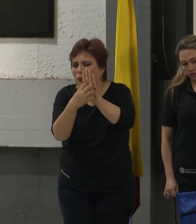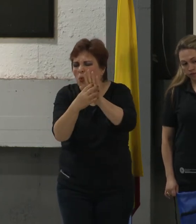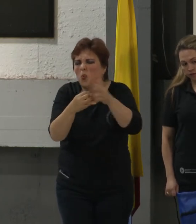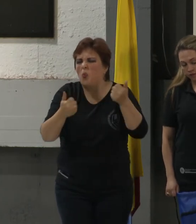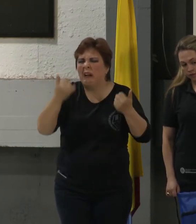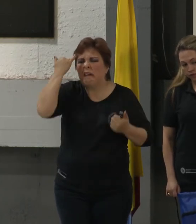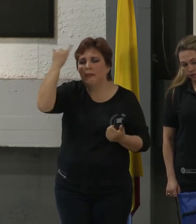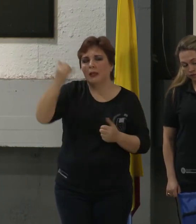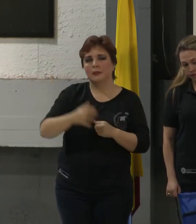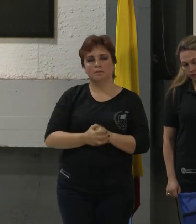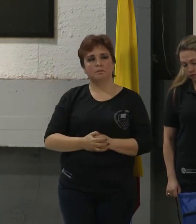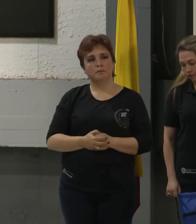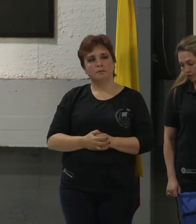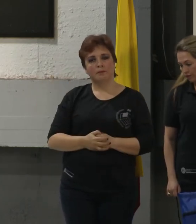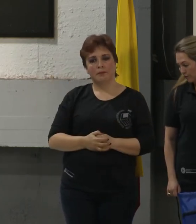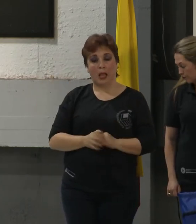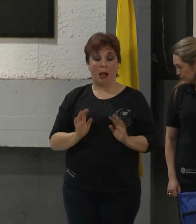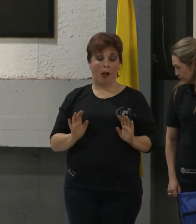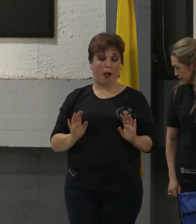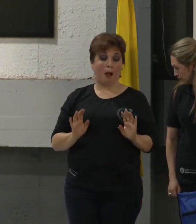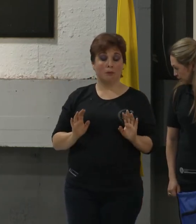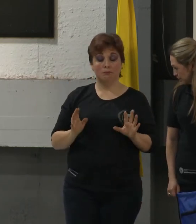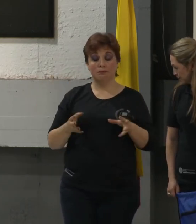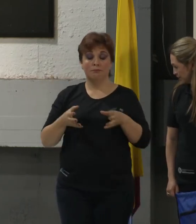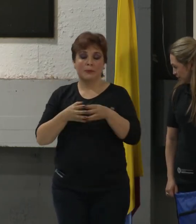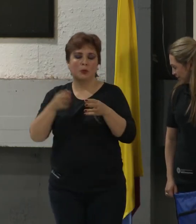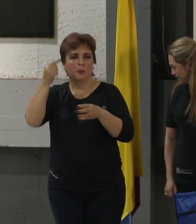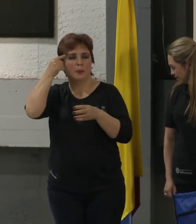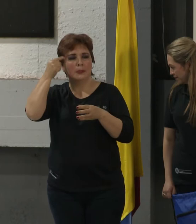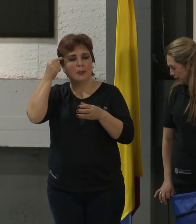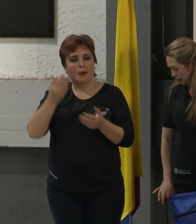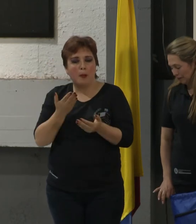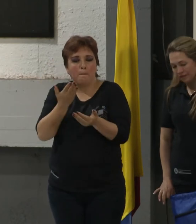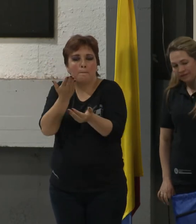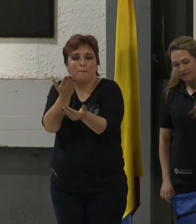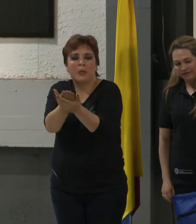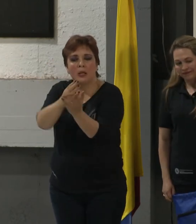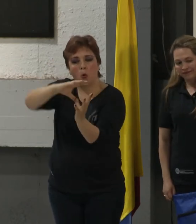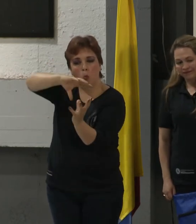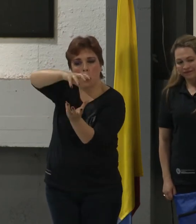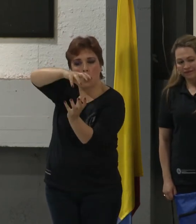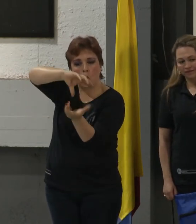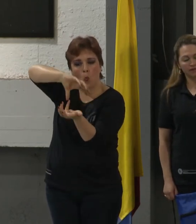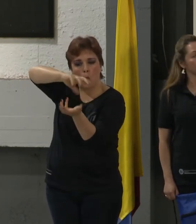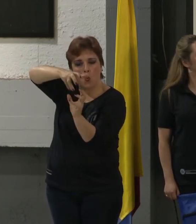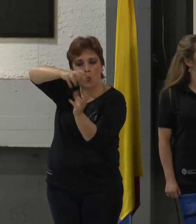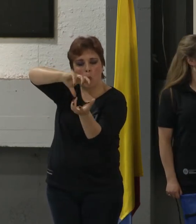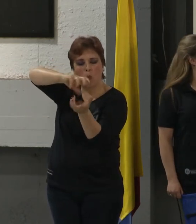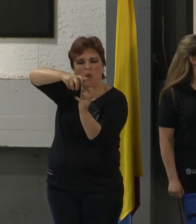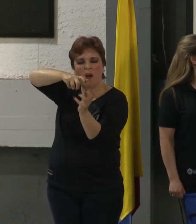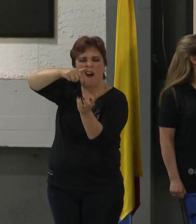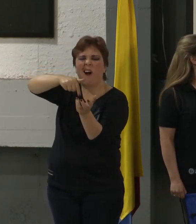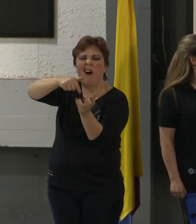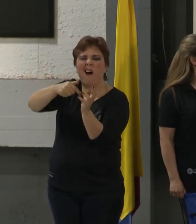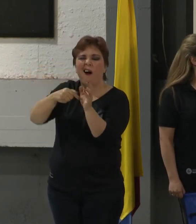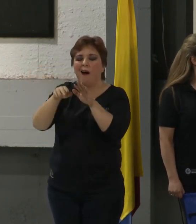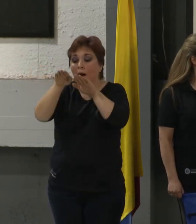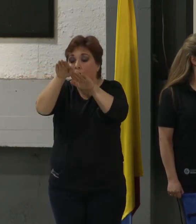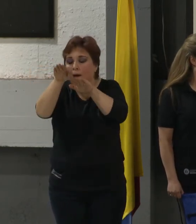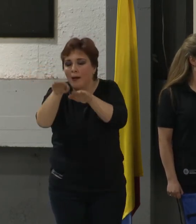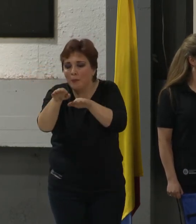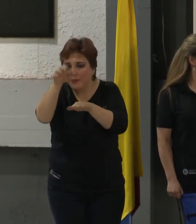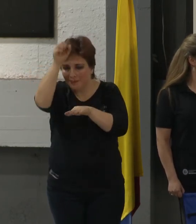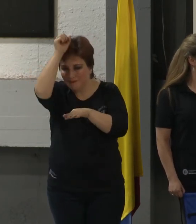para la presentación de los 50 años de la licenciatura proponemos un cubo que representa la didáctica y la pedagogía